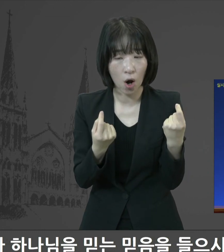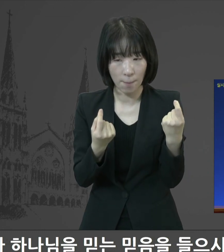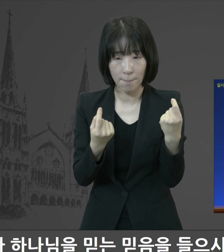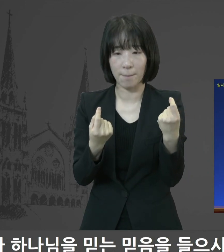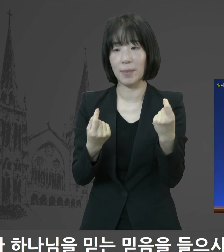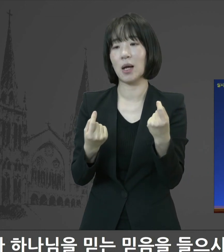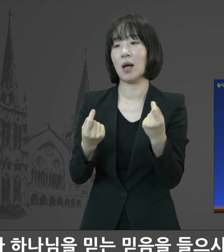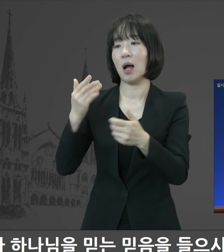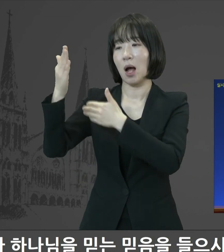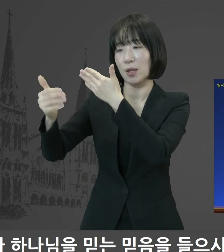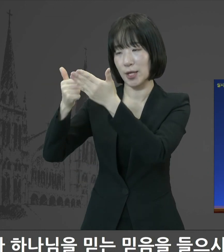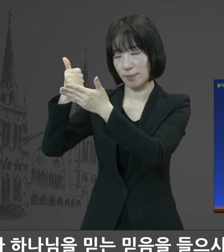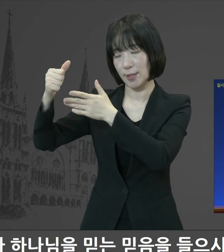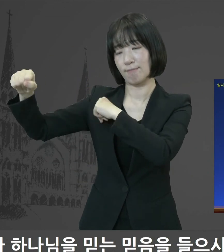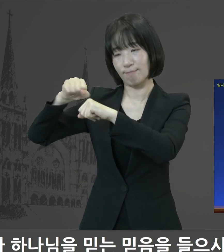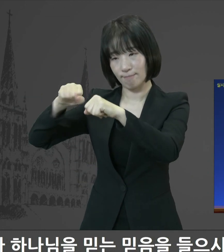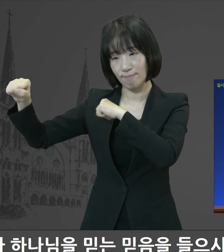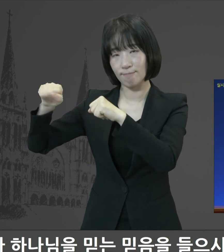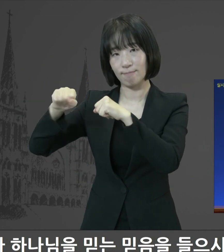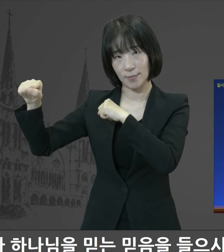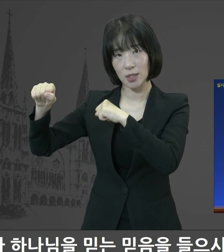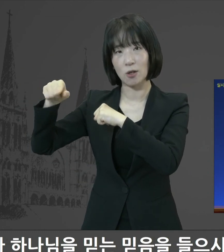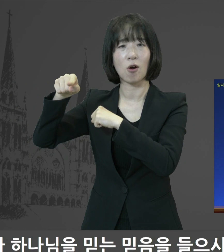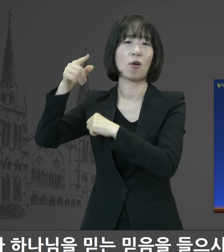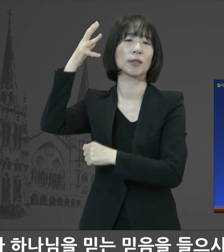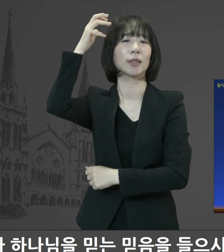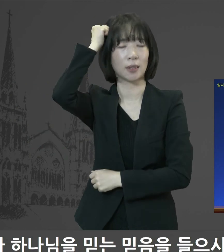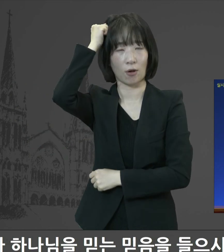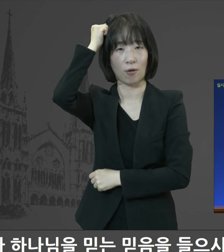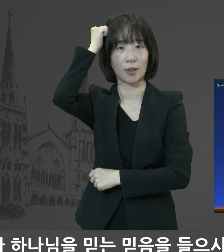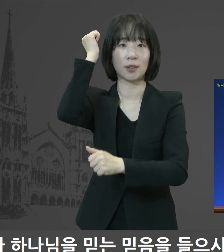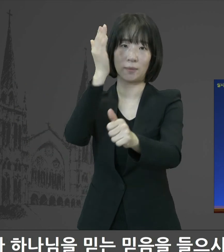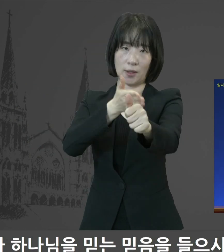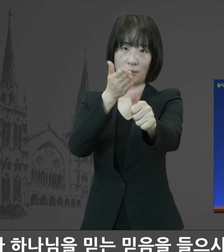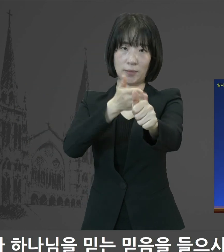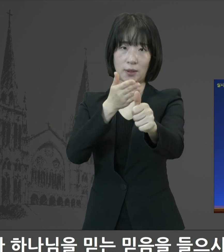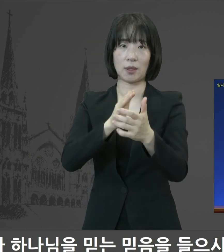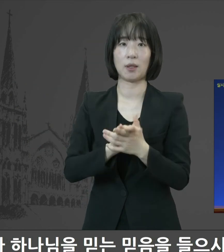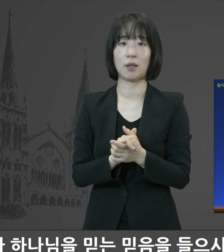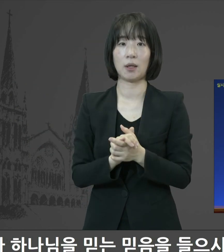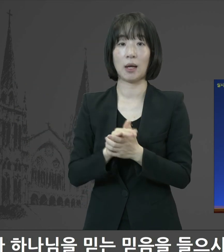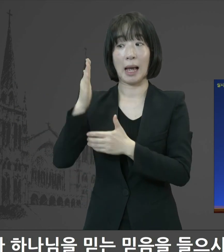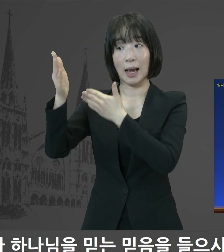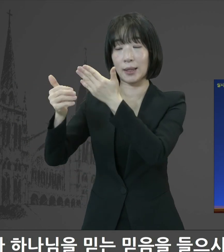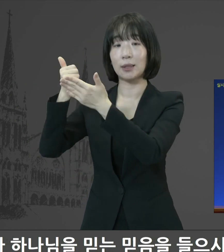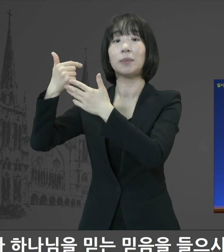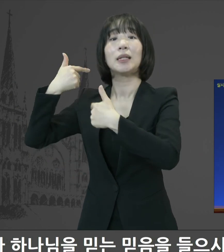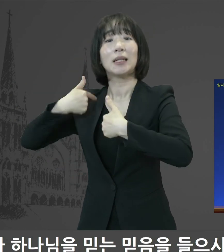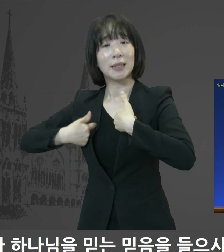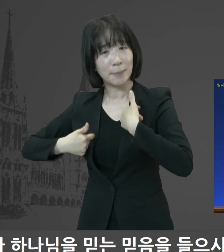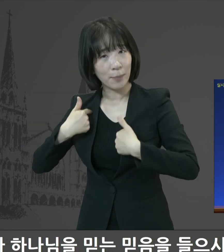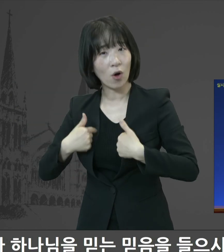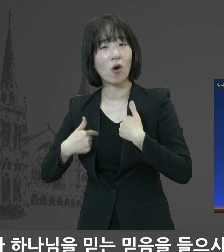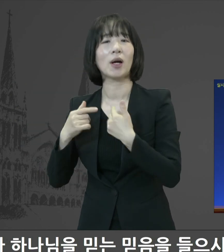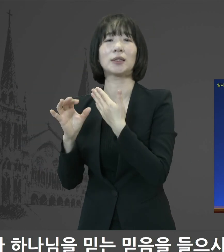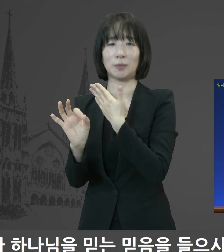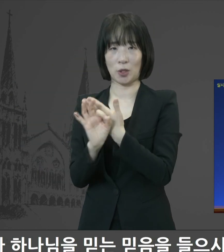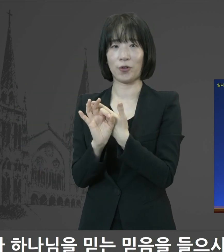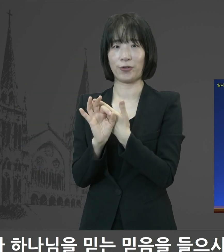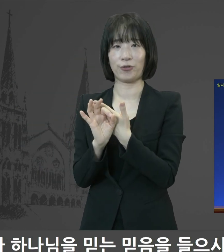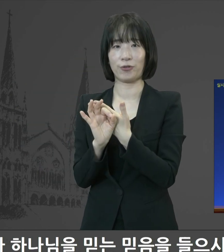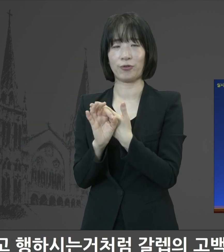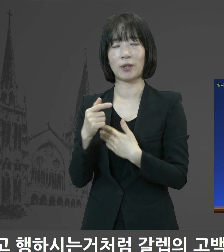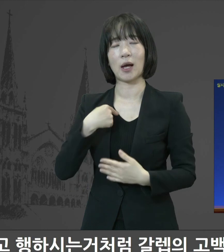백성에게 행하신 하나님이란 사실 기억하시기 바랍니다. 기뻐하시면 여러분, 우리의 시각이 좀 바뀔 필요가